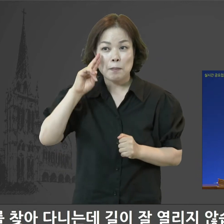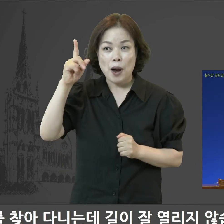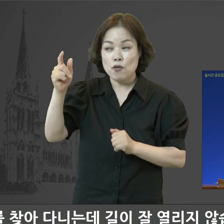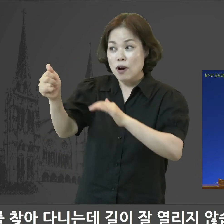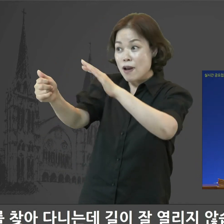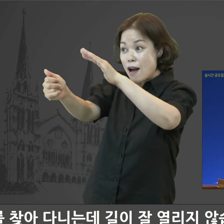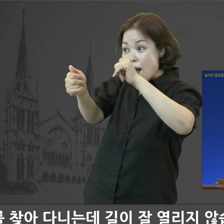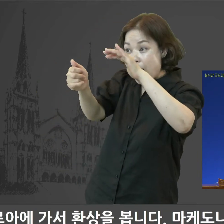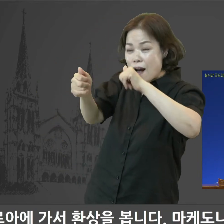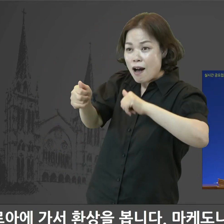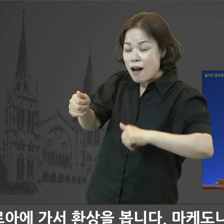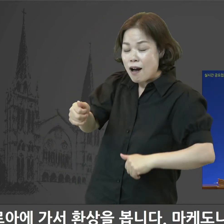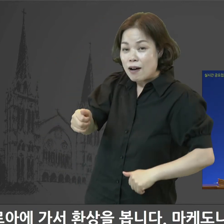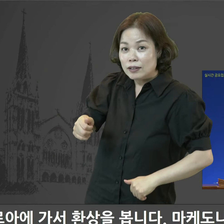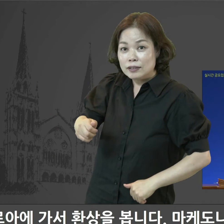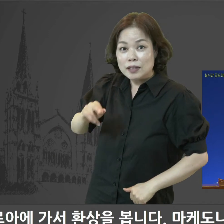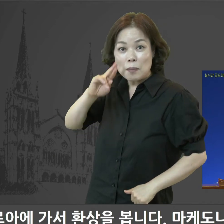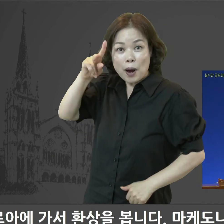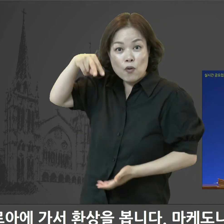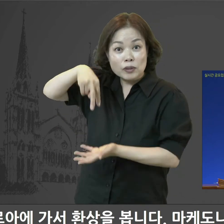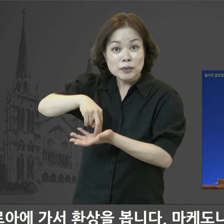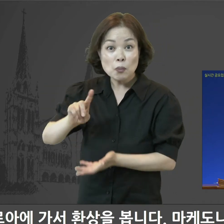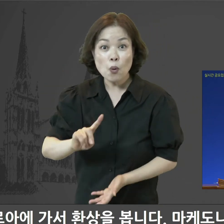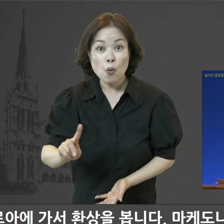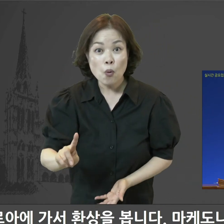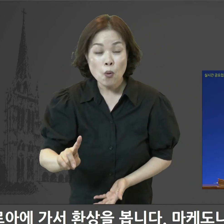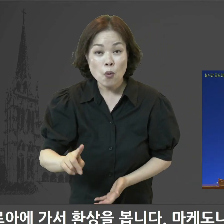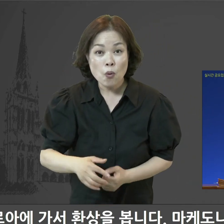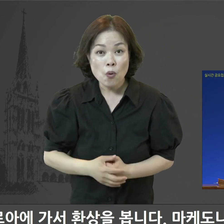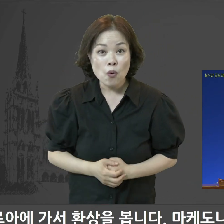겁니다. 야, 이때 바울이 어떻게 했어요?